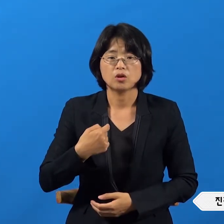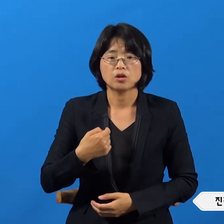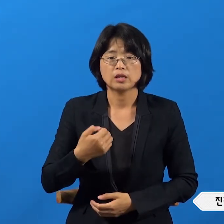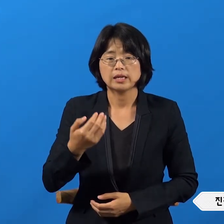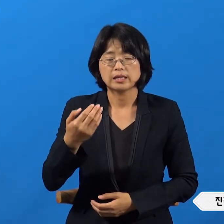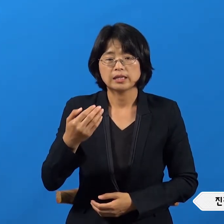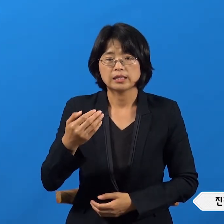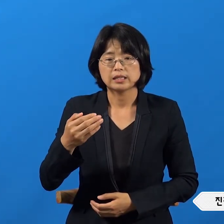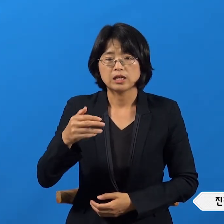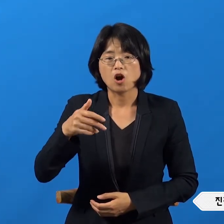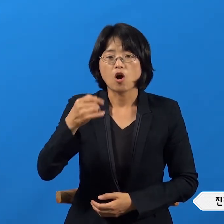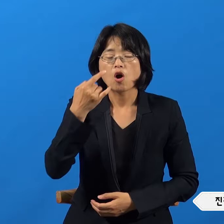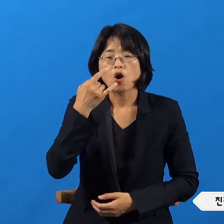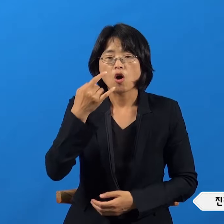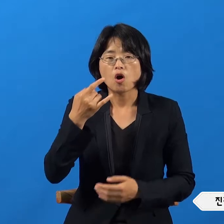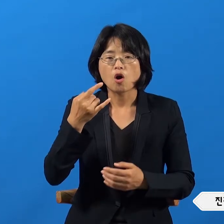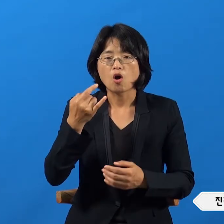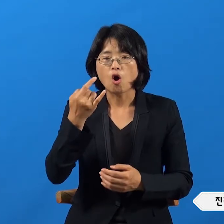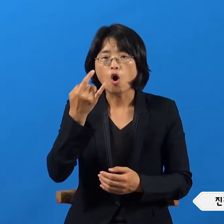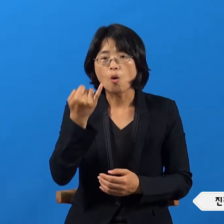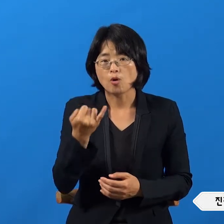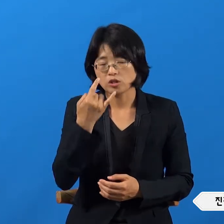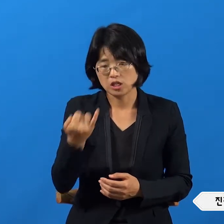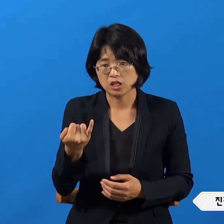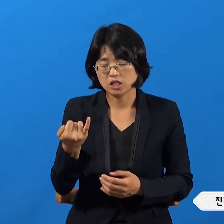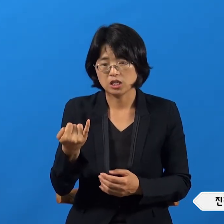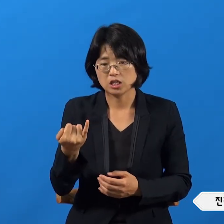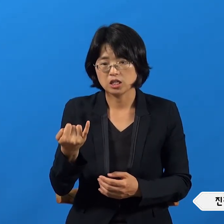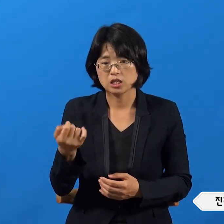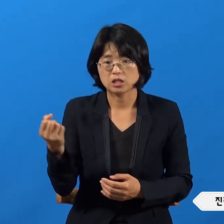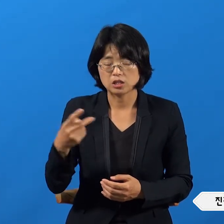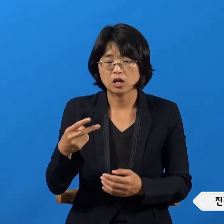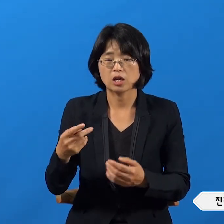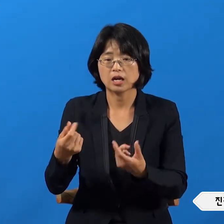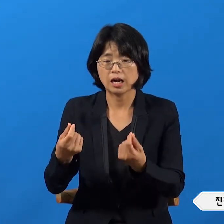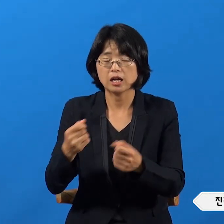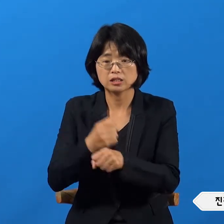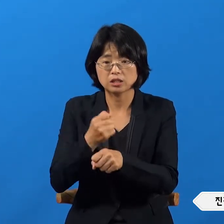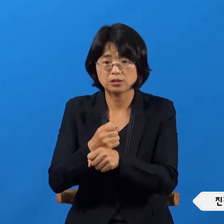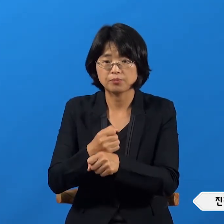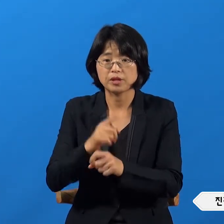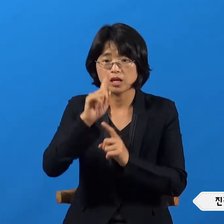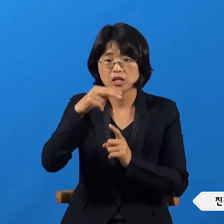좋으시고 이동원 원로 목사님과 많이 닮으셨다고 하셨습니다.